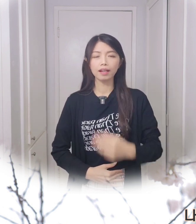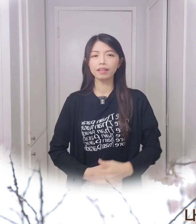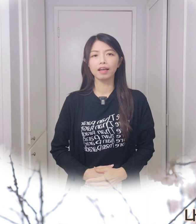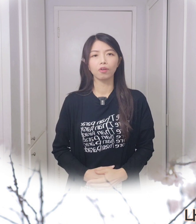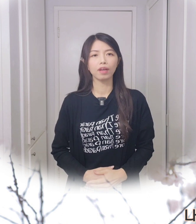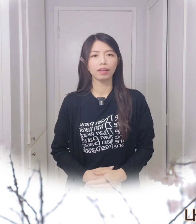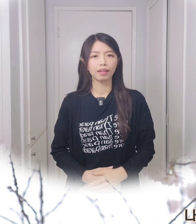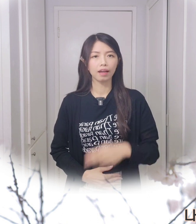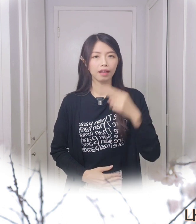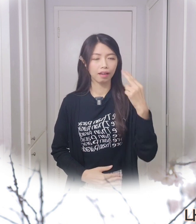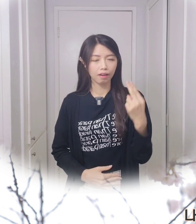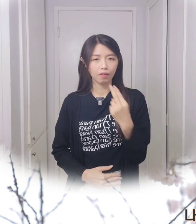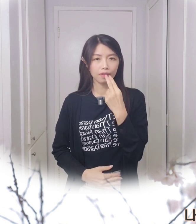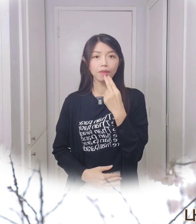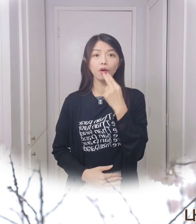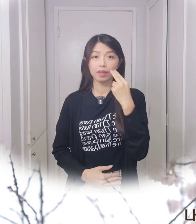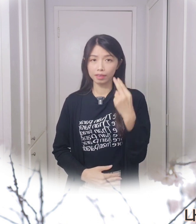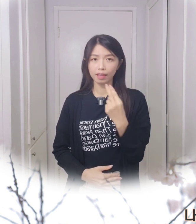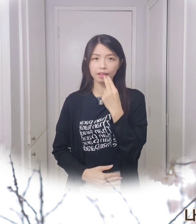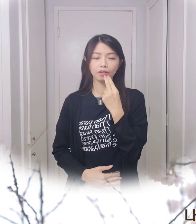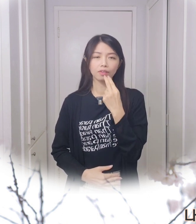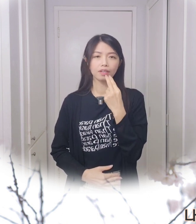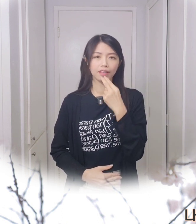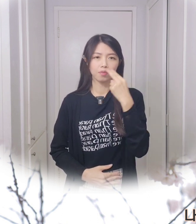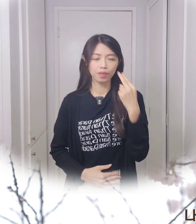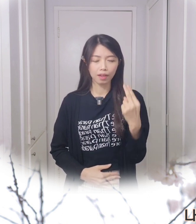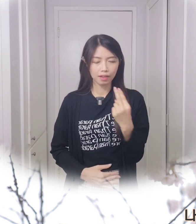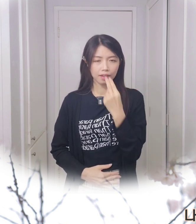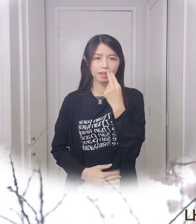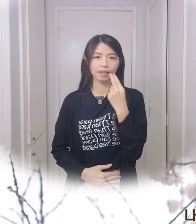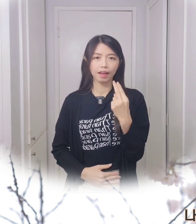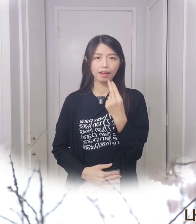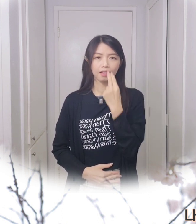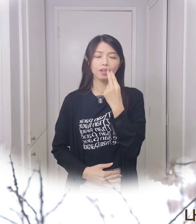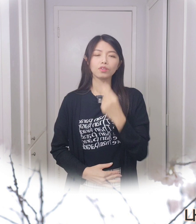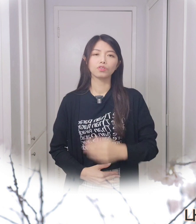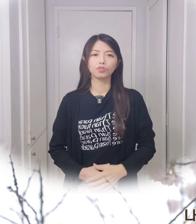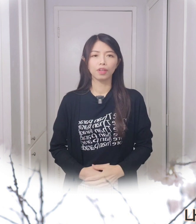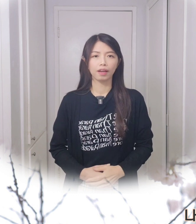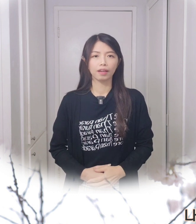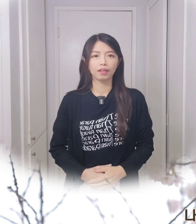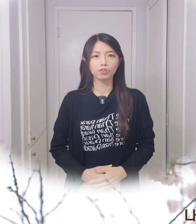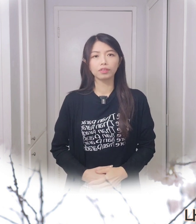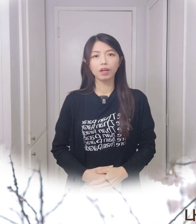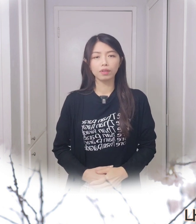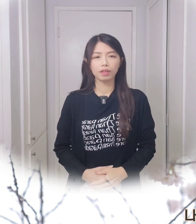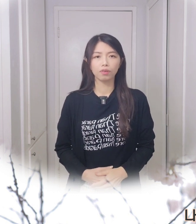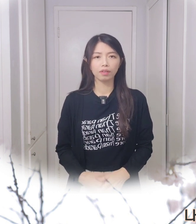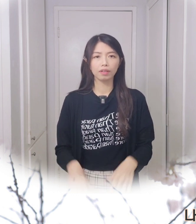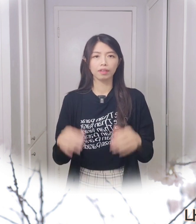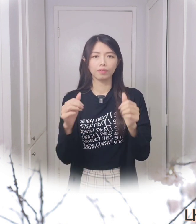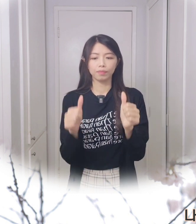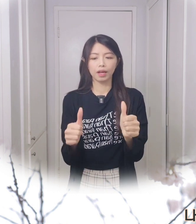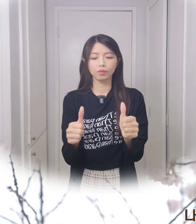어디 살다 이런 게 아니라 생명이 있다는 그런 뜻이기 때문에 사나 죽으나 죽다라고 한